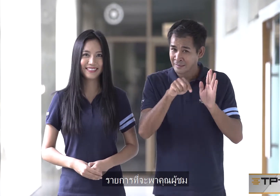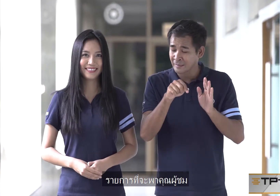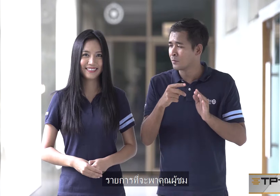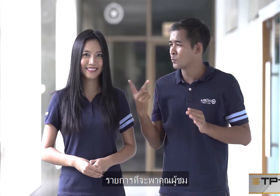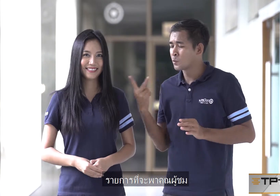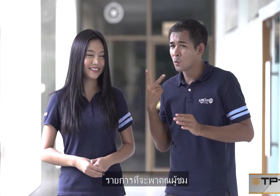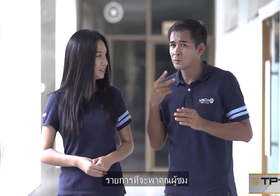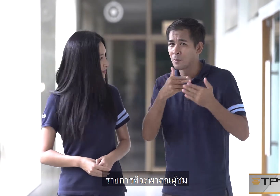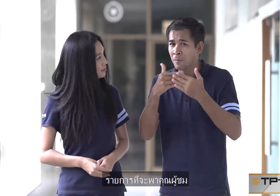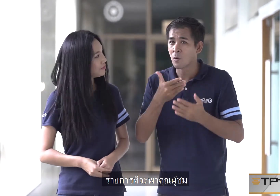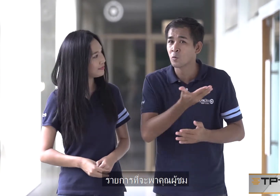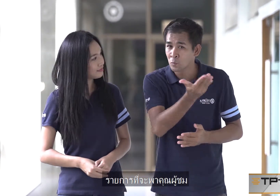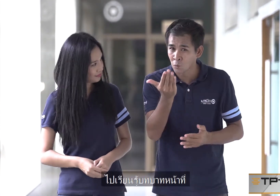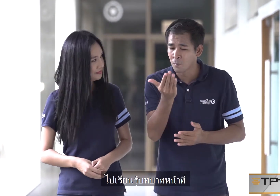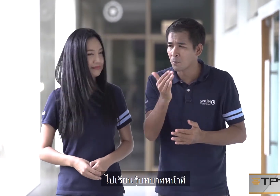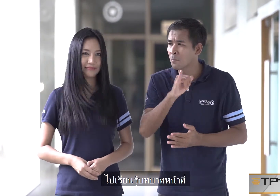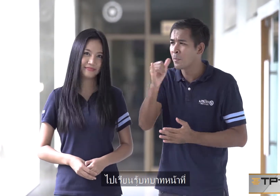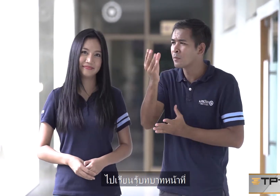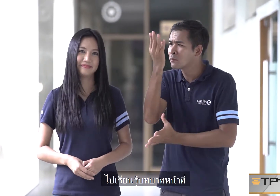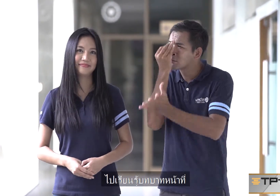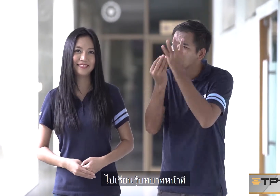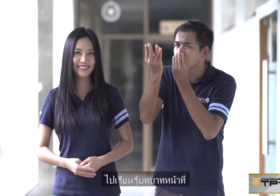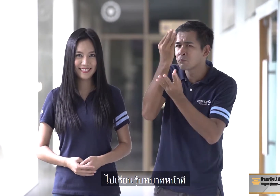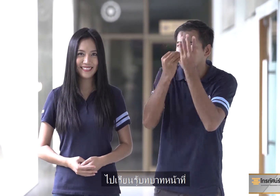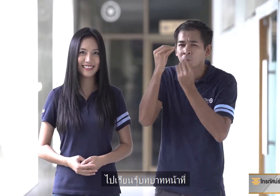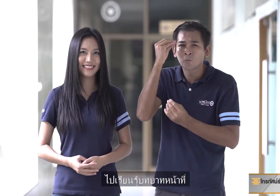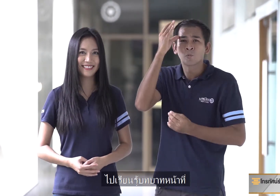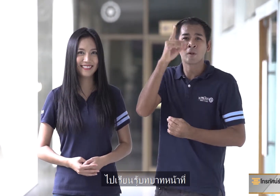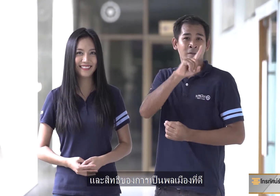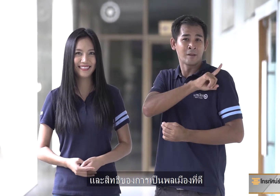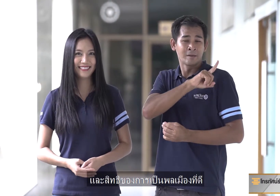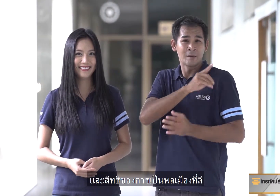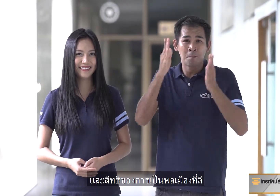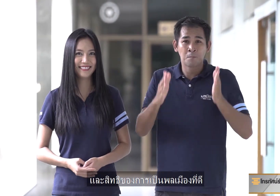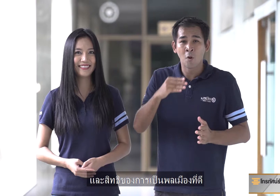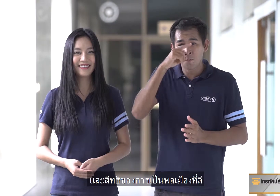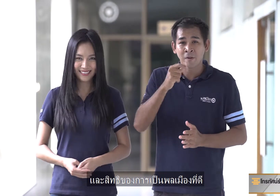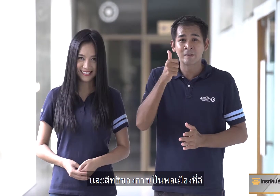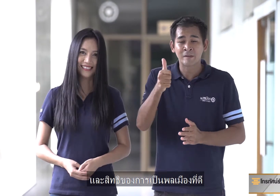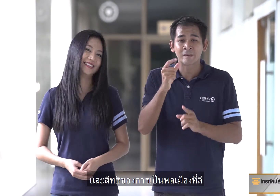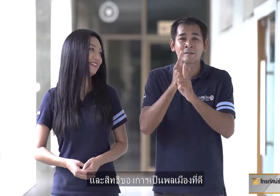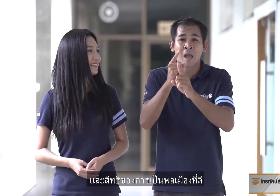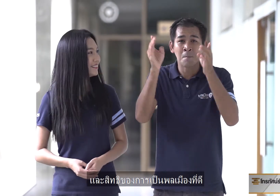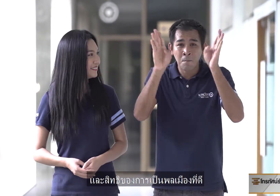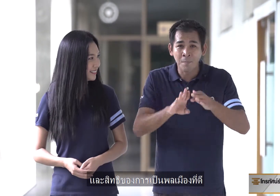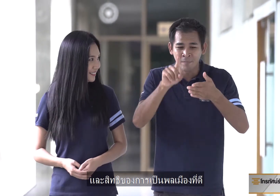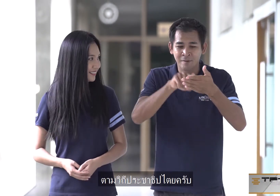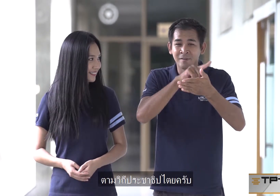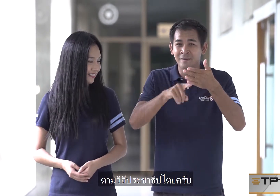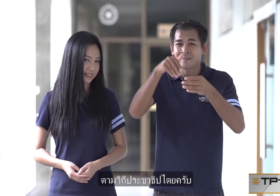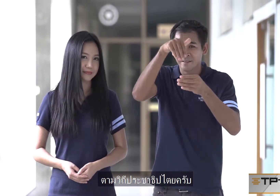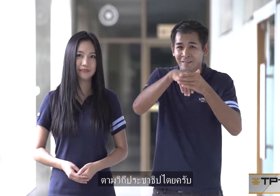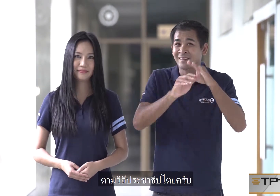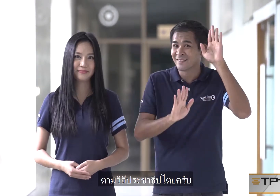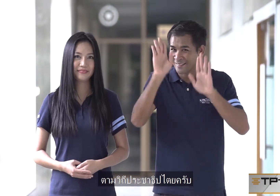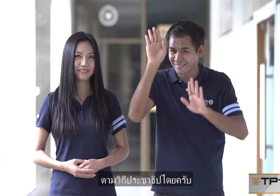พาคุณผู้ชมไปเรียนรู้บทบาทหน้าที่และสิทธิของการเป็นพลเมืองที่ดีตาม